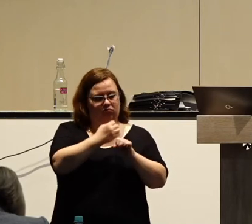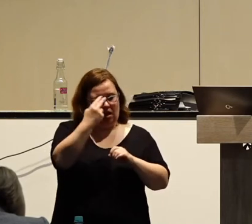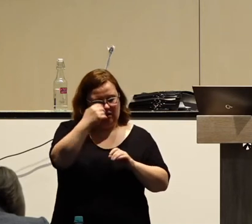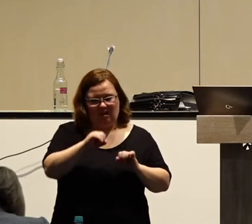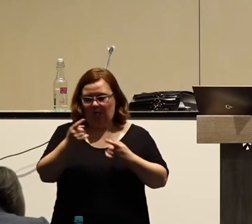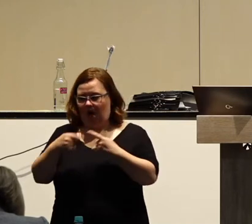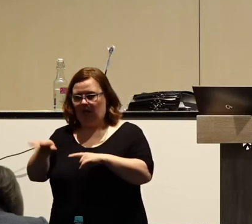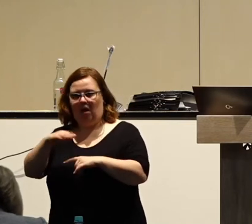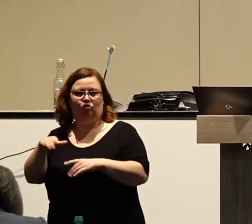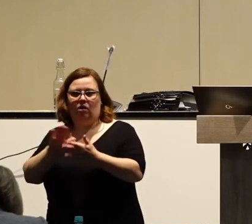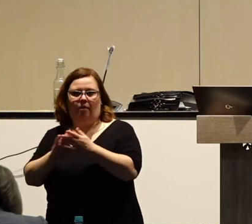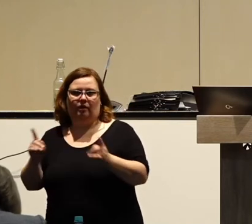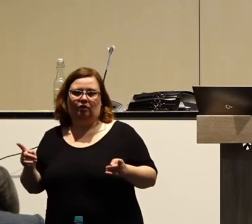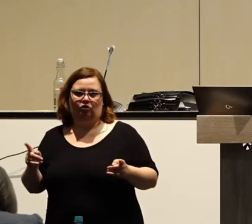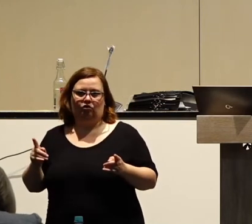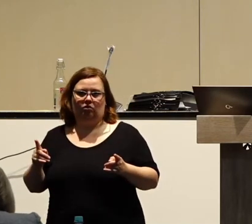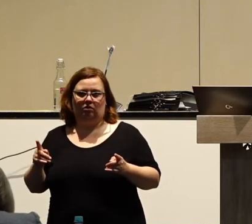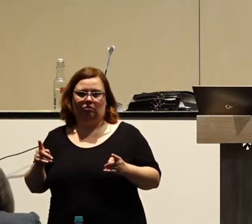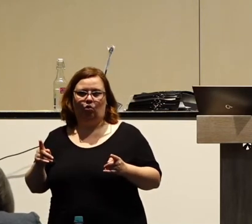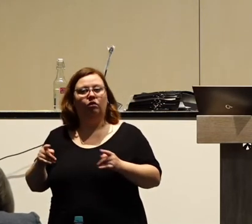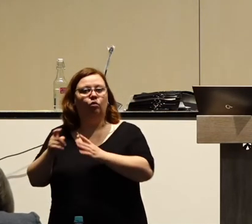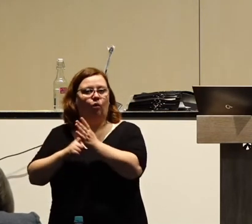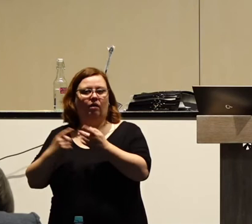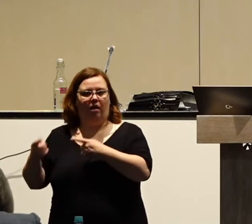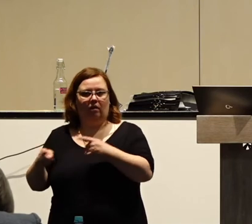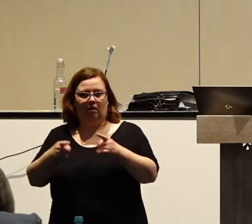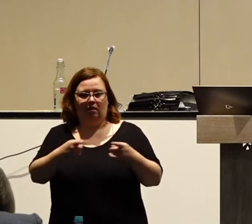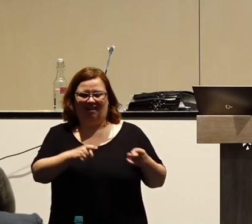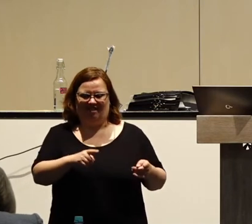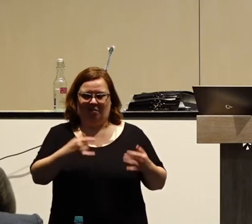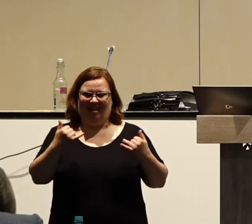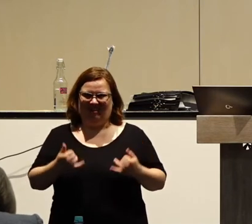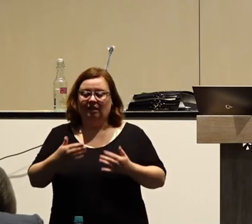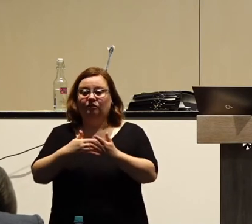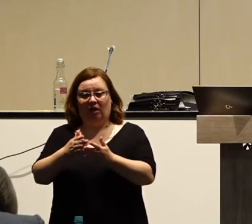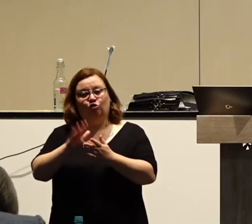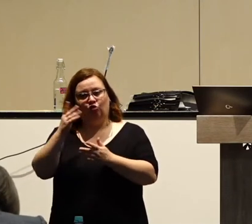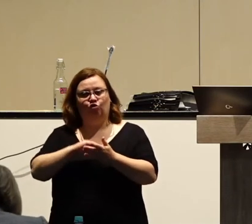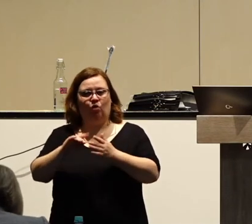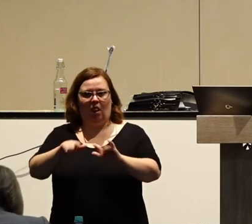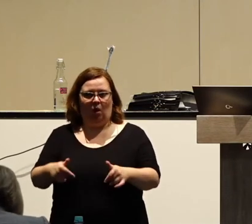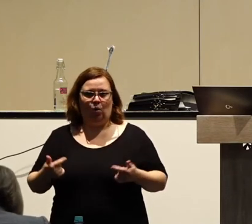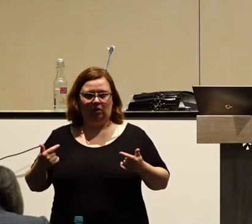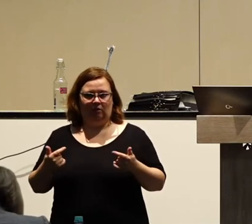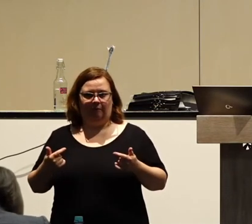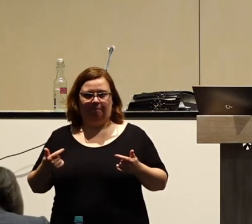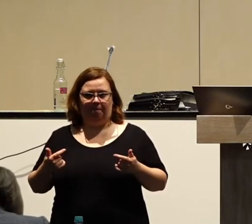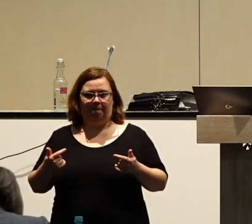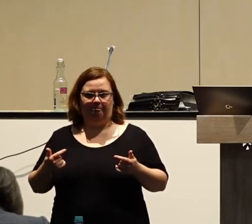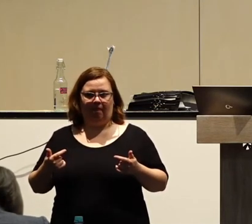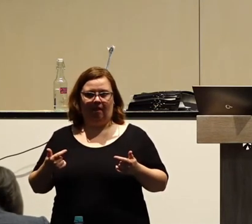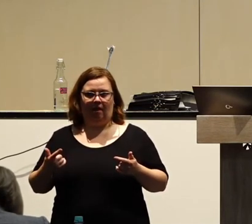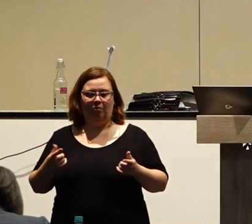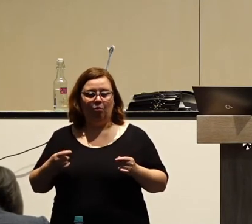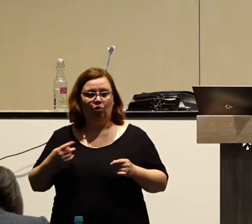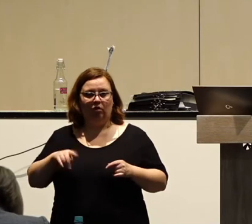nicht funktionierte, aus den unterschiedlichsten Gründen. Es geht ja jetzt im Moment weiter. Die Motivation,